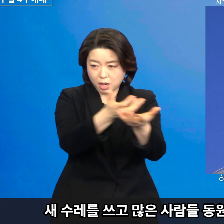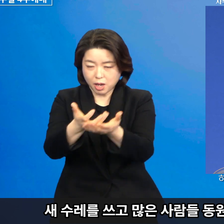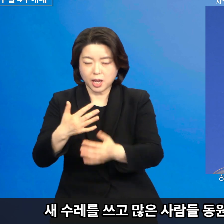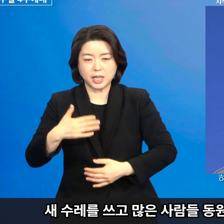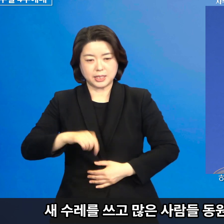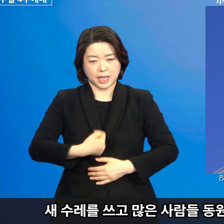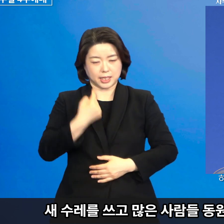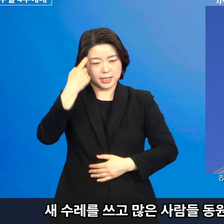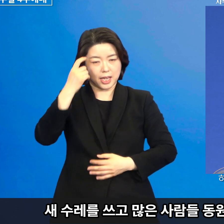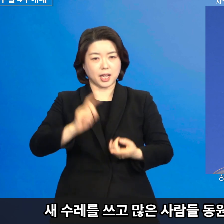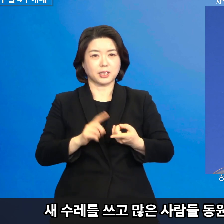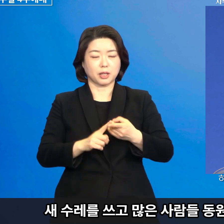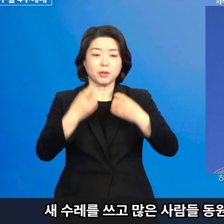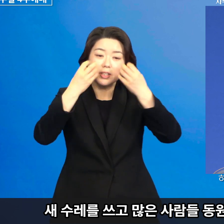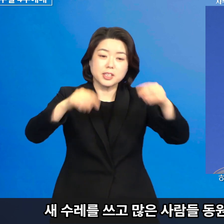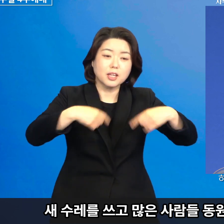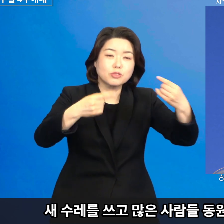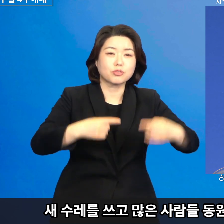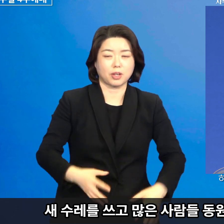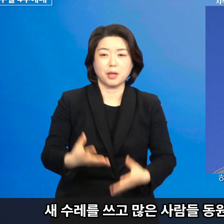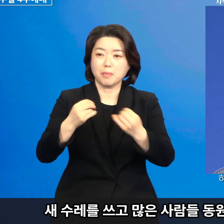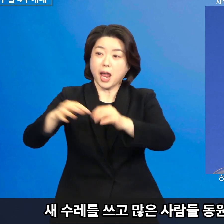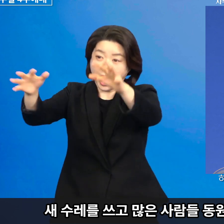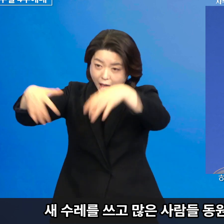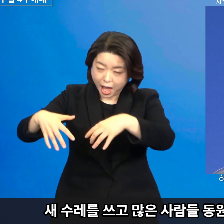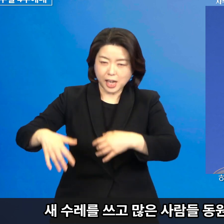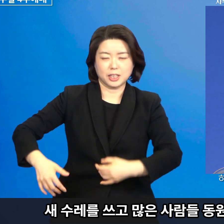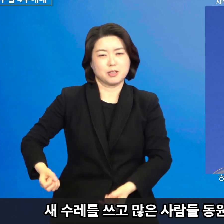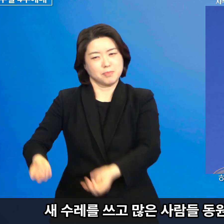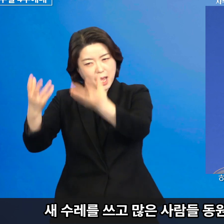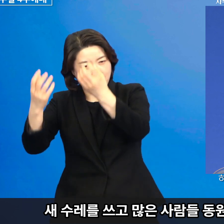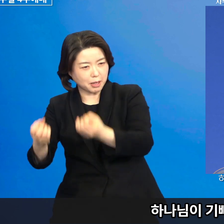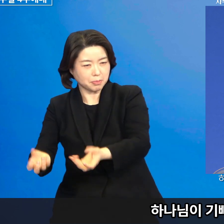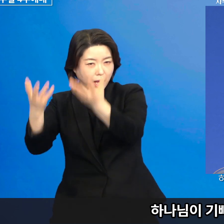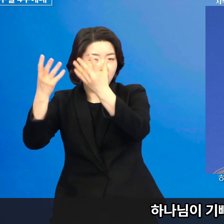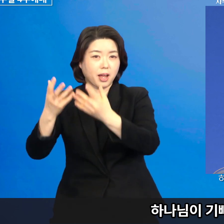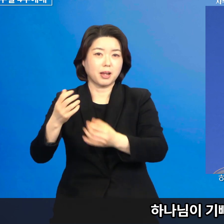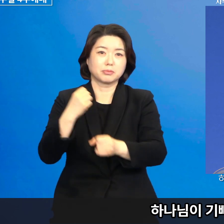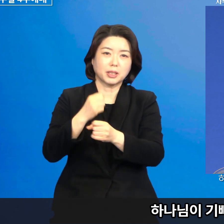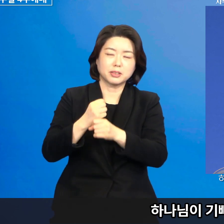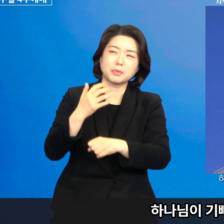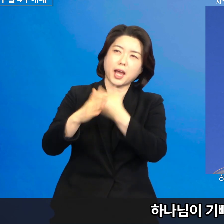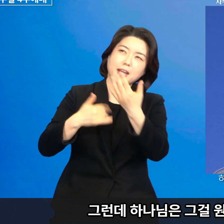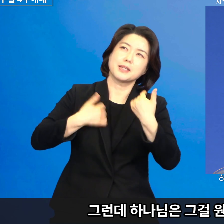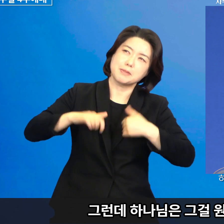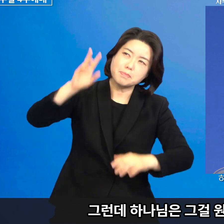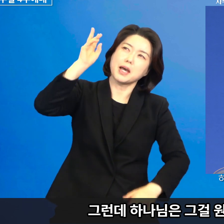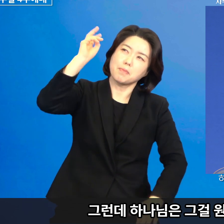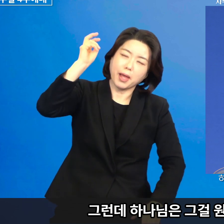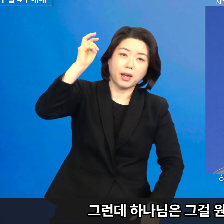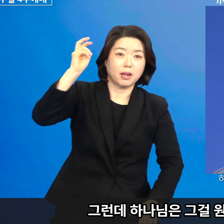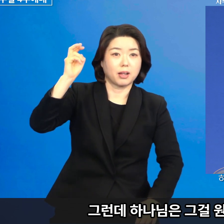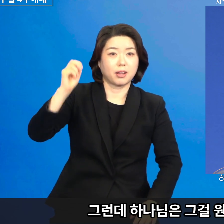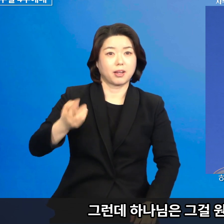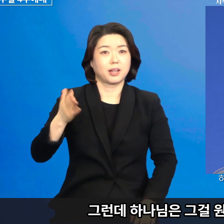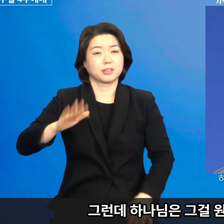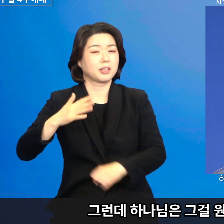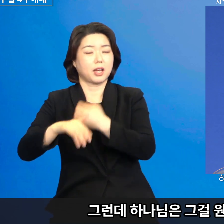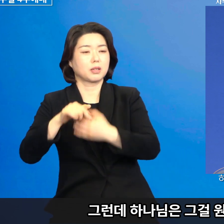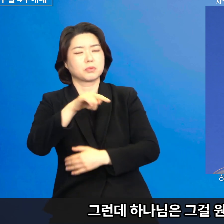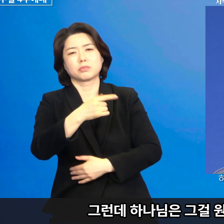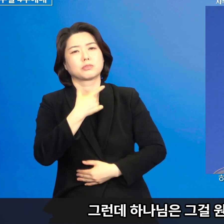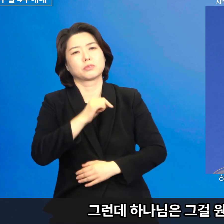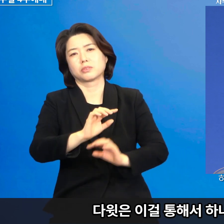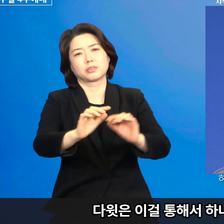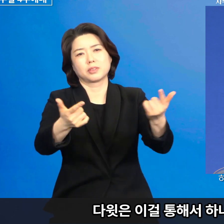겁니다. 새 수레를 쓰고 많은 사람들 동원해서 악기를 불어서 노래하면 하나님이 기뻐하실 거야. 근데 하나님은 그걸 원하신 것이